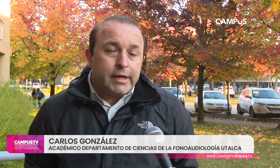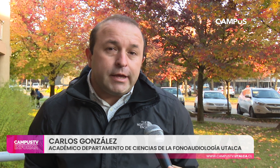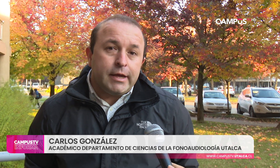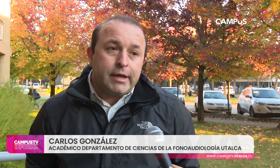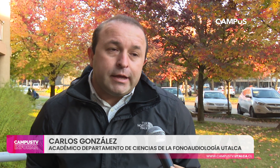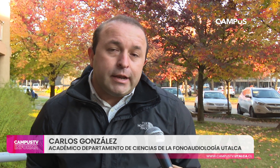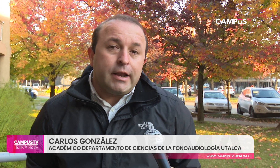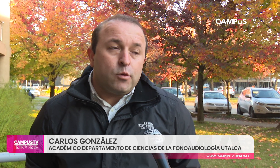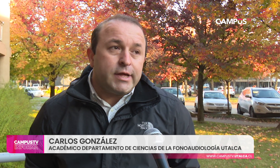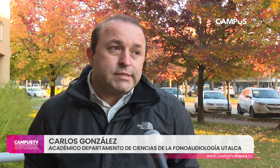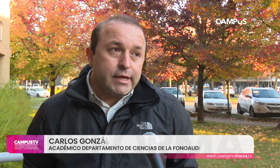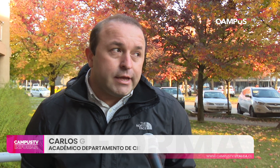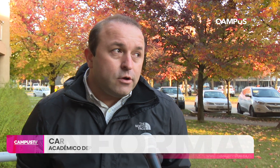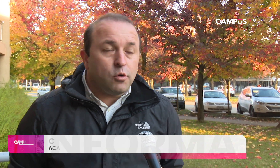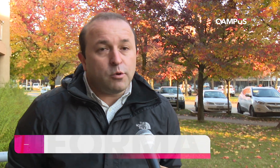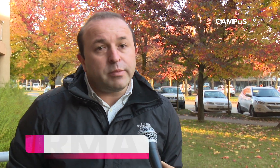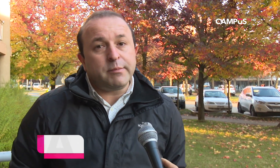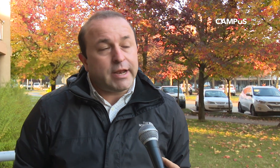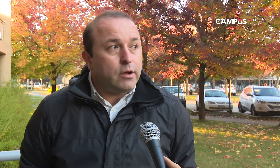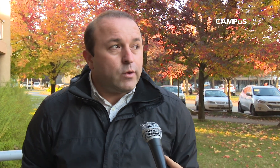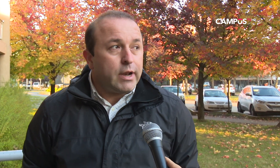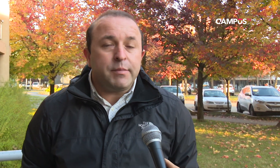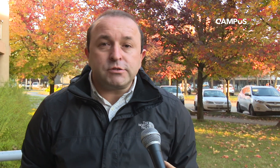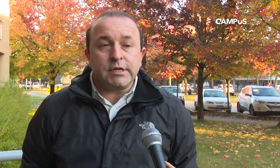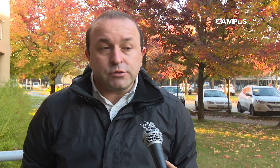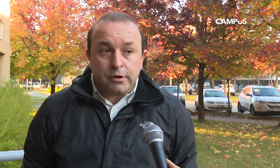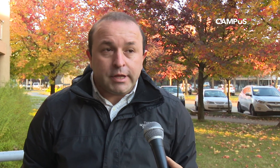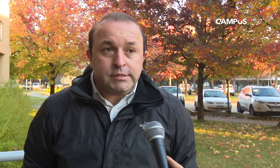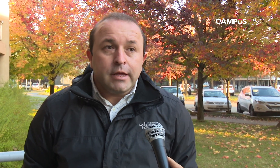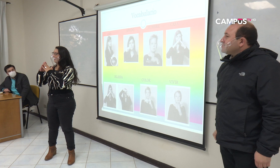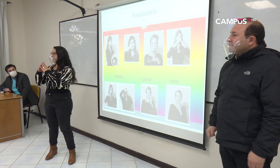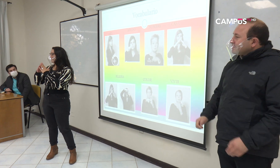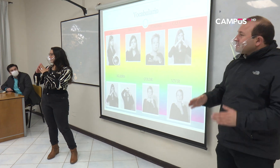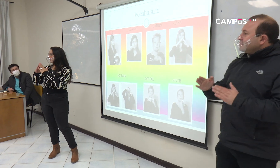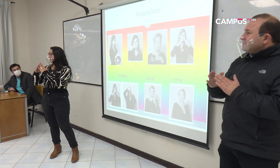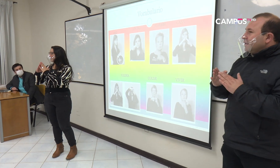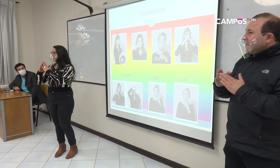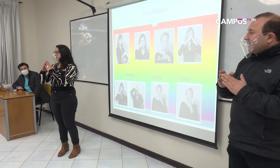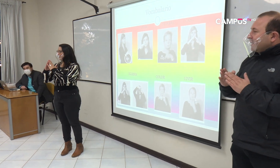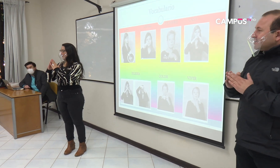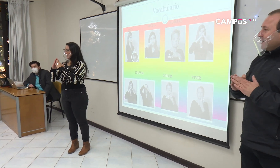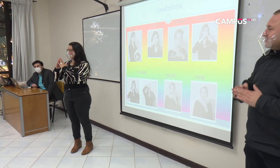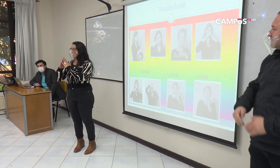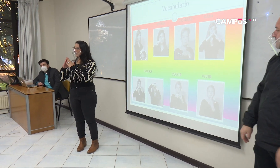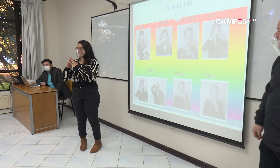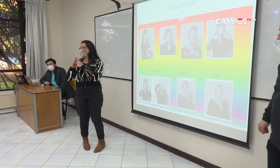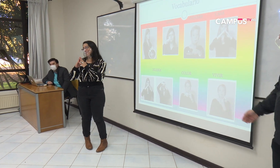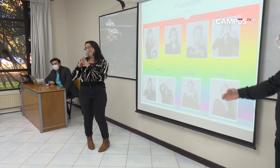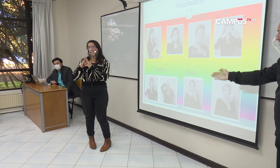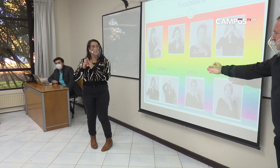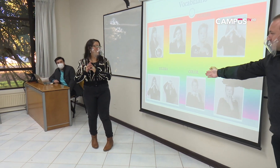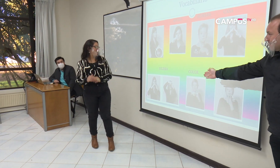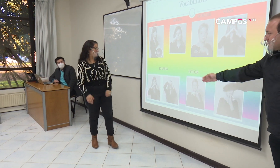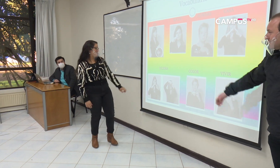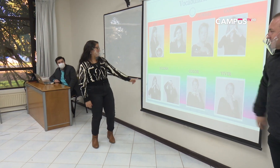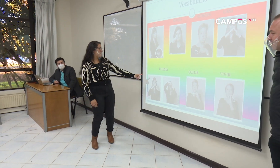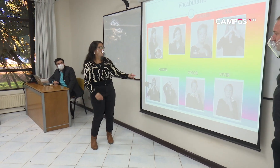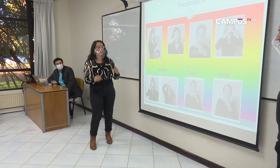la lengua de señas como primera lengua de las personas sordas estas son las clases que lidera joana